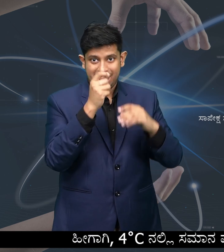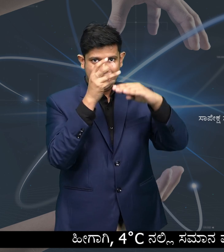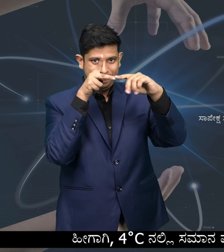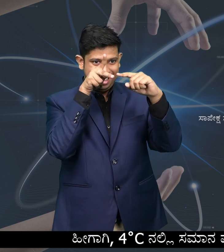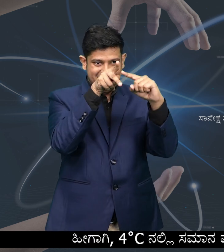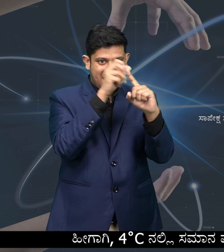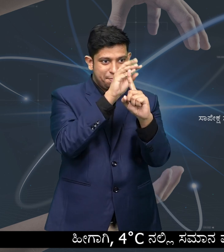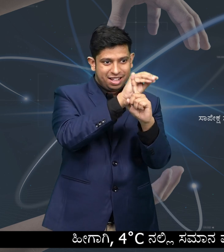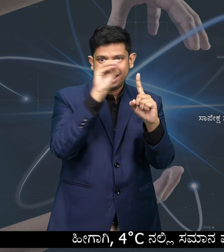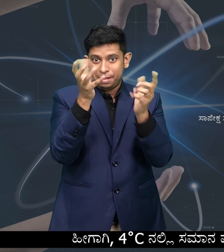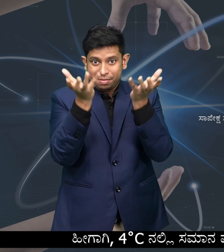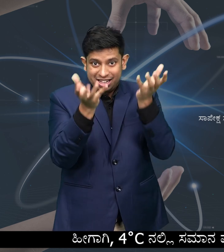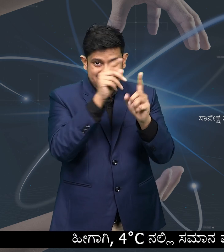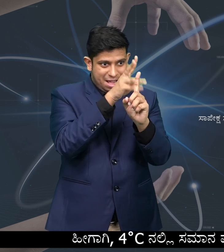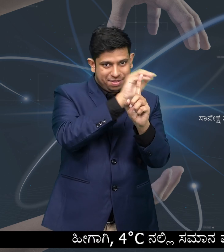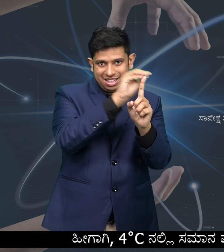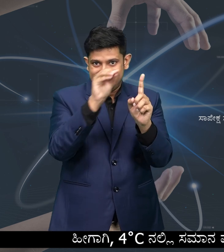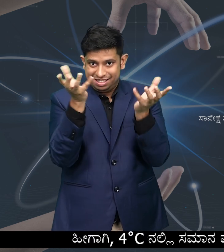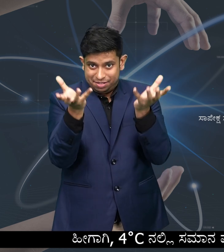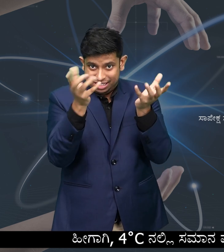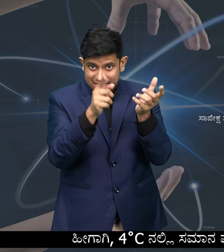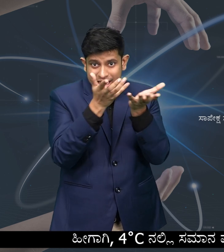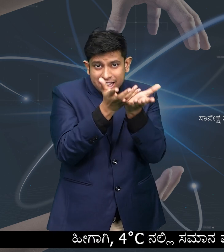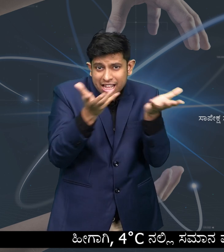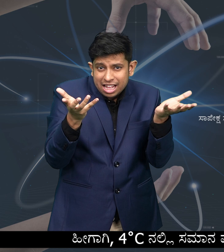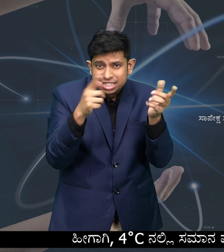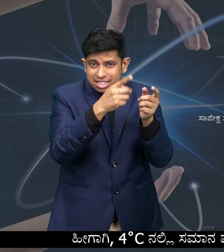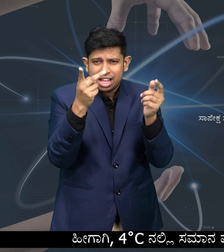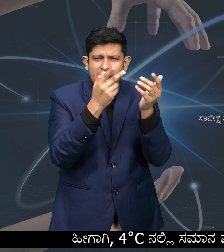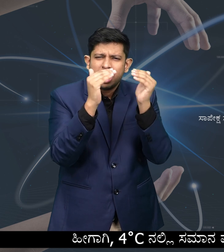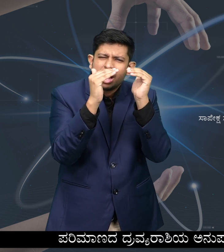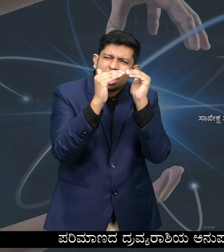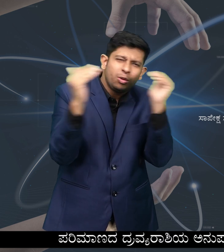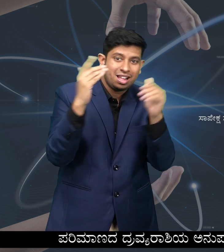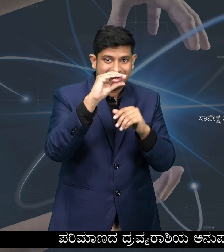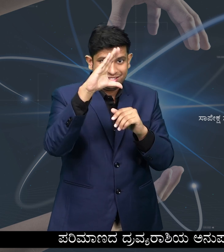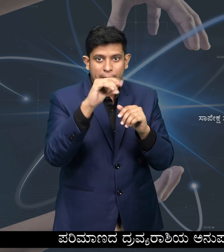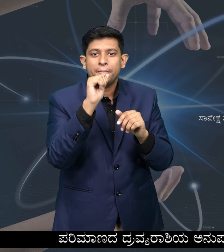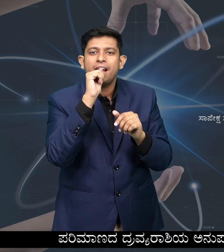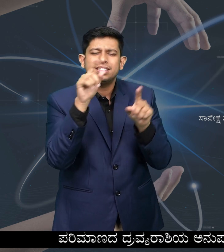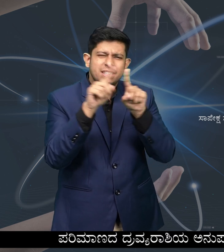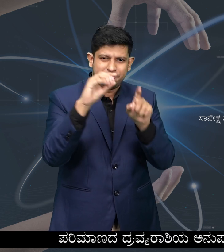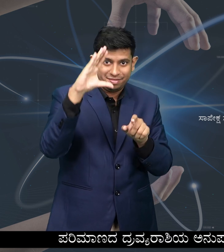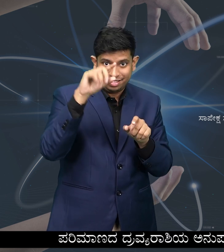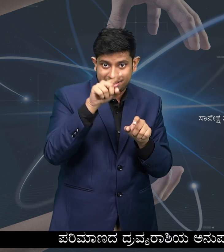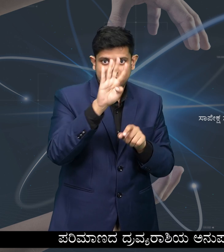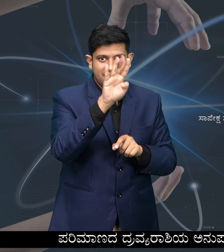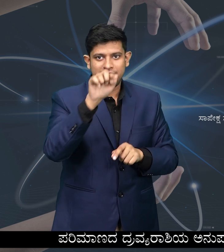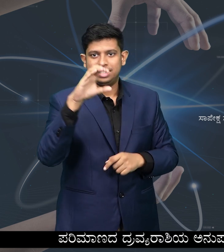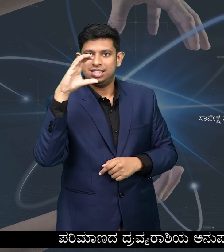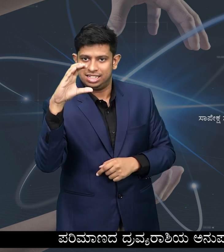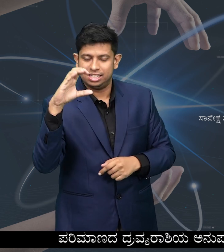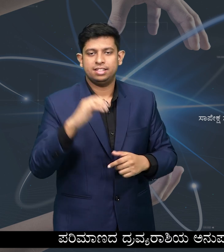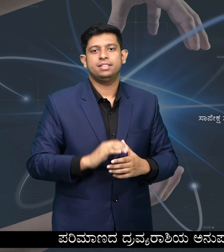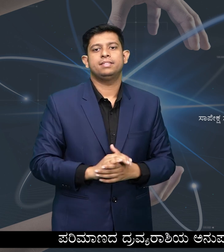ಹೀಗಾಗಿ 4 ಡಿಗ್ರಿ ಸೆಲ್ಸಿಯಸ್ನಲ್ಲಿ ಸಮಾನ ಪ್ರಮಾಣದ ನೀರಿನ ದ್ರವ್ಯರಾಶಿಗೆ ವಸ್ತುವಿನ ನಿರ್ದಿಷ್ಟ ಪರಿಮಾಣದ ದ್ರವ್ಯರಾಶಿಯ ಅನುಪಾತವು